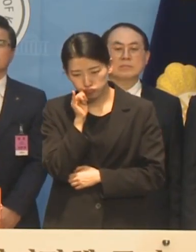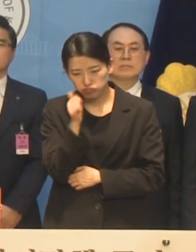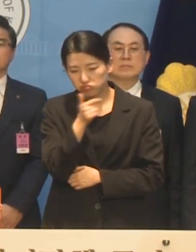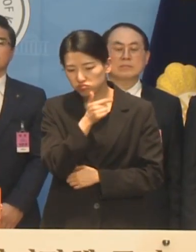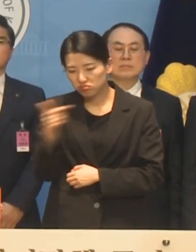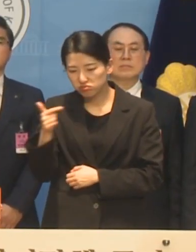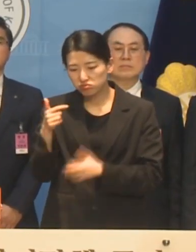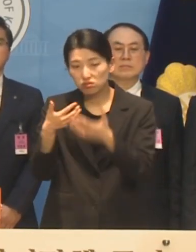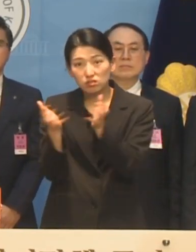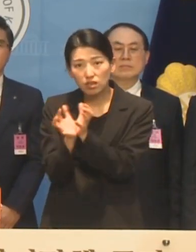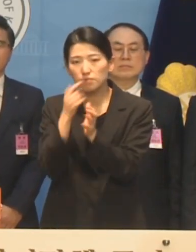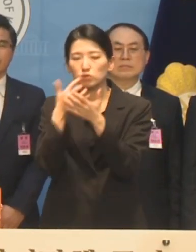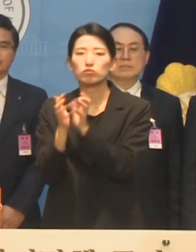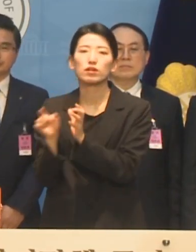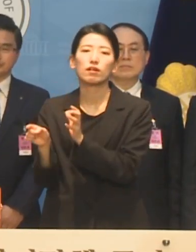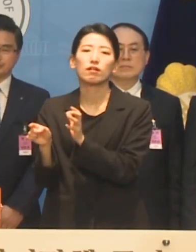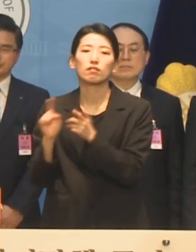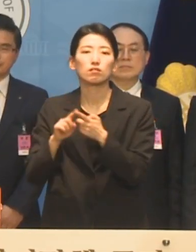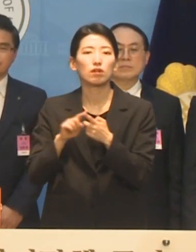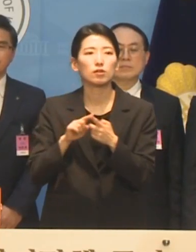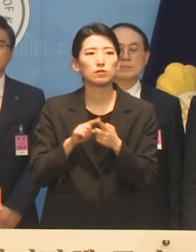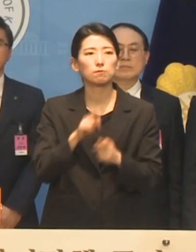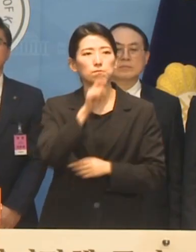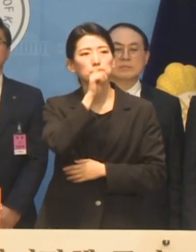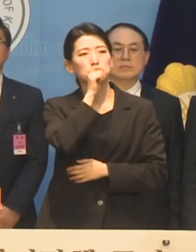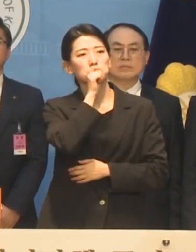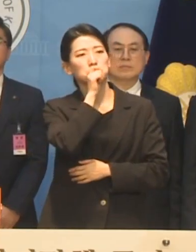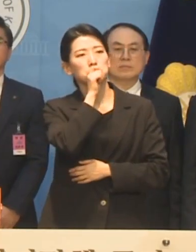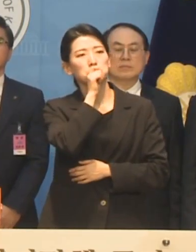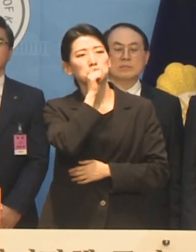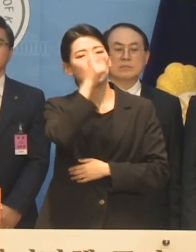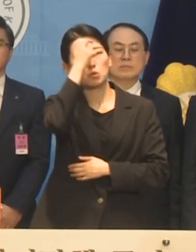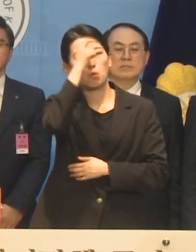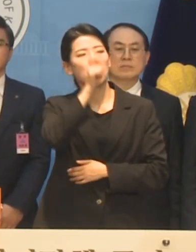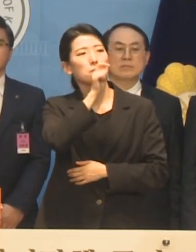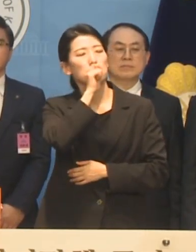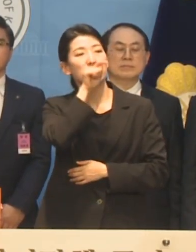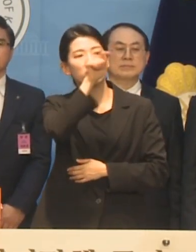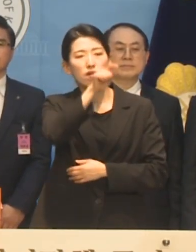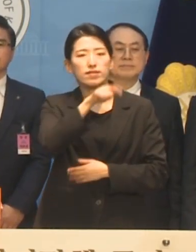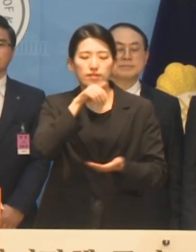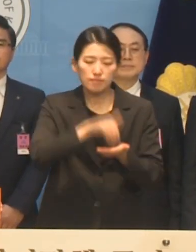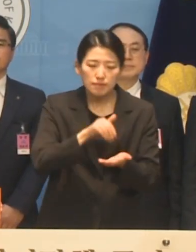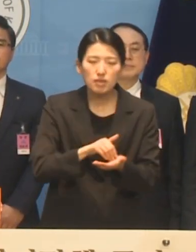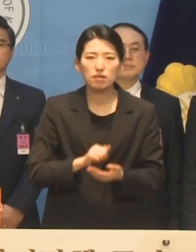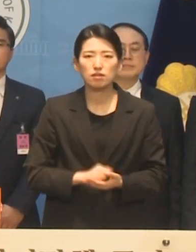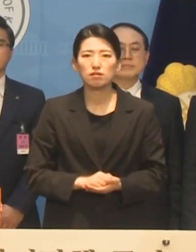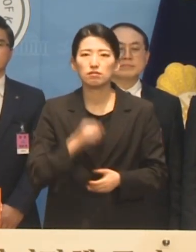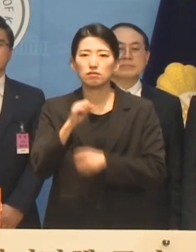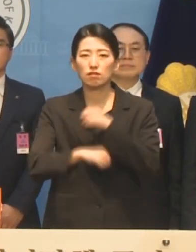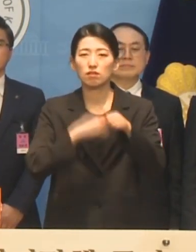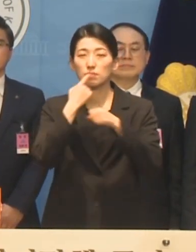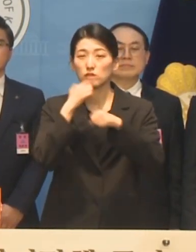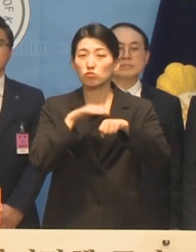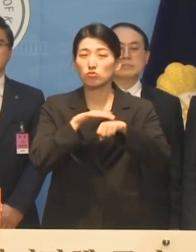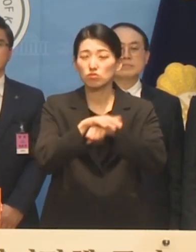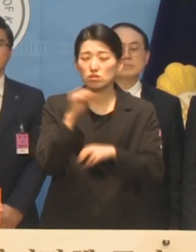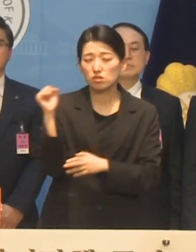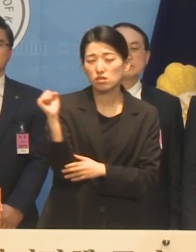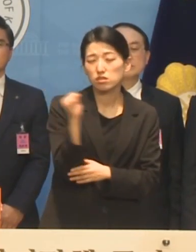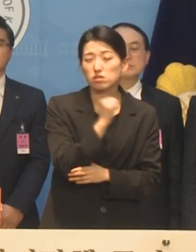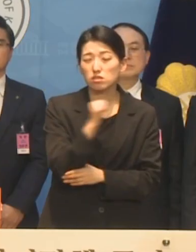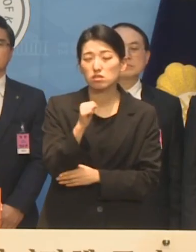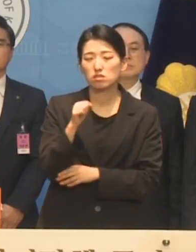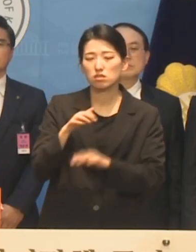횡포에 침묵하고 찬동한 것을 회개하고 자유민주주의의 근간을 흔드는 반국가 세력